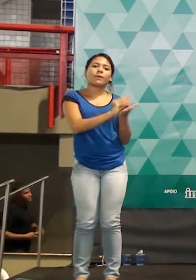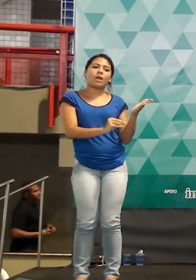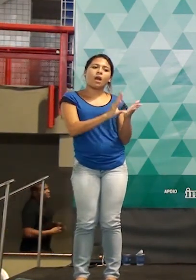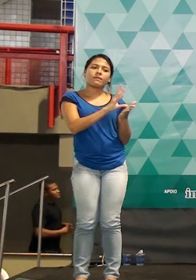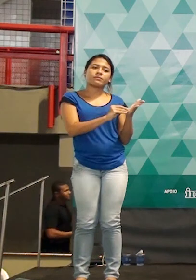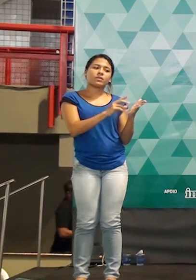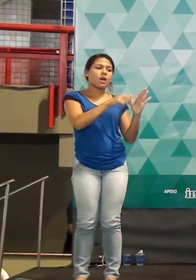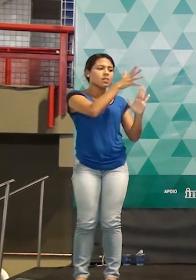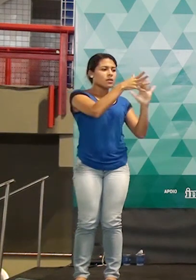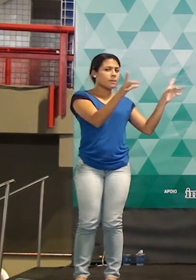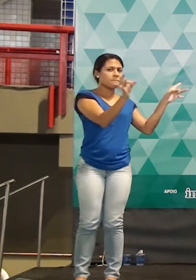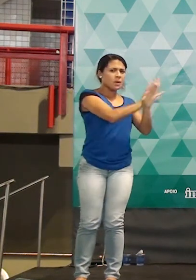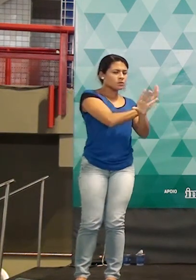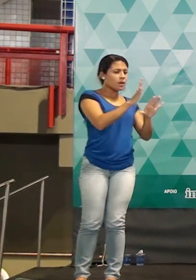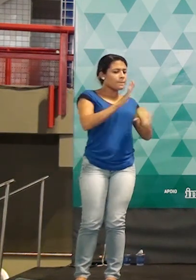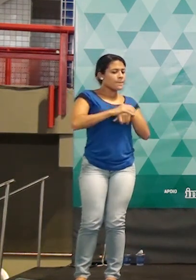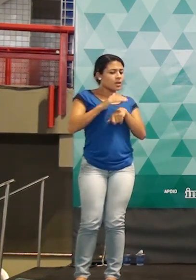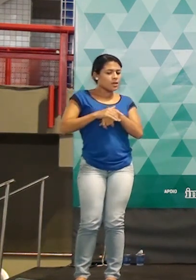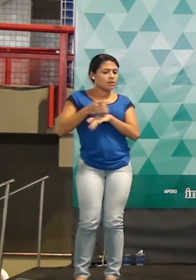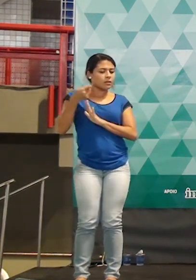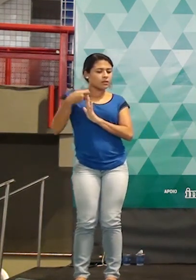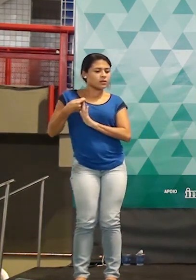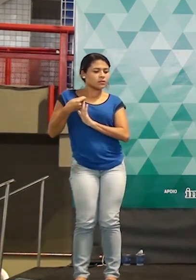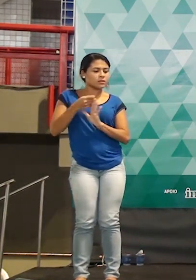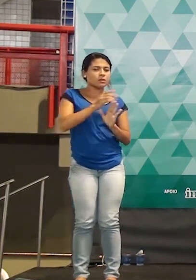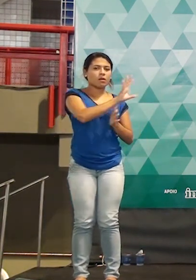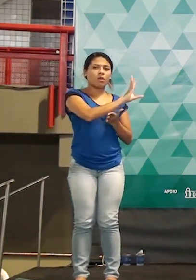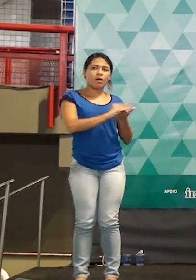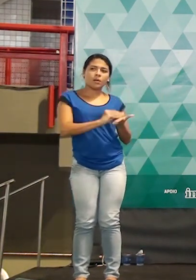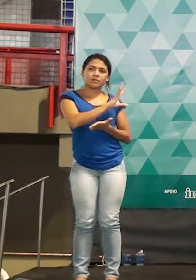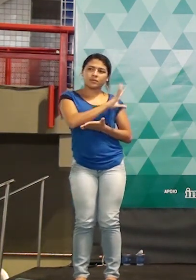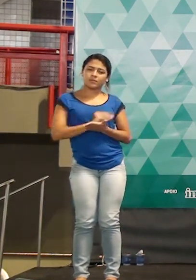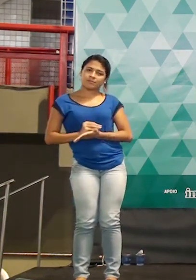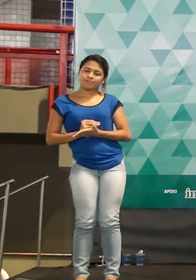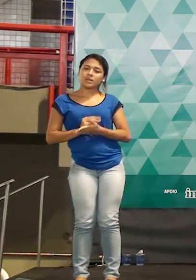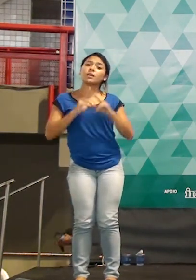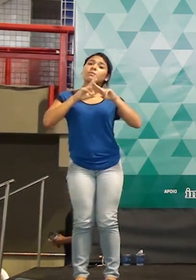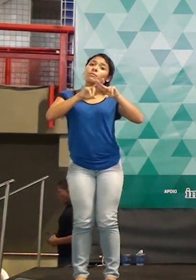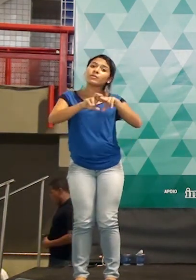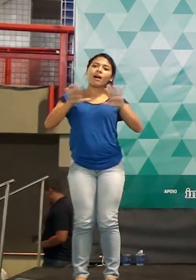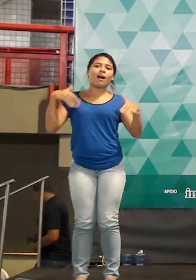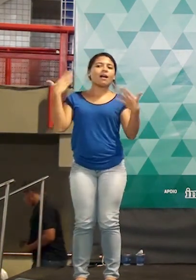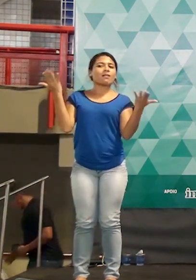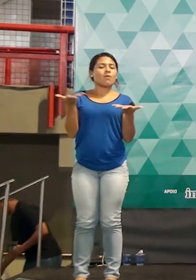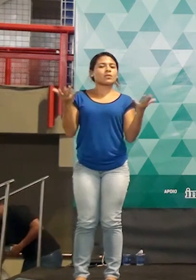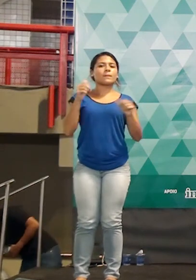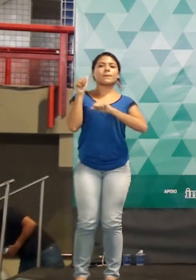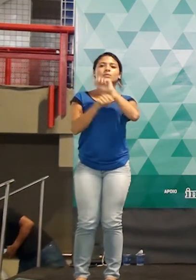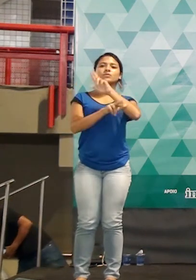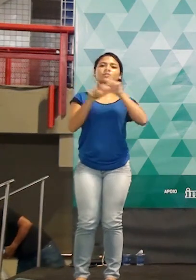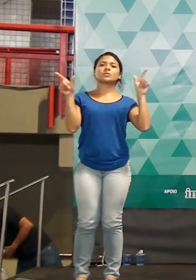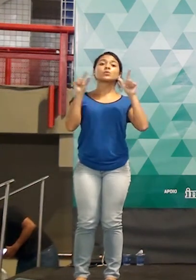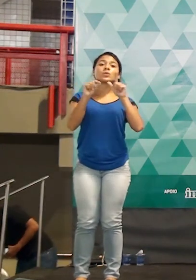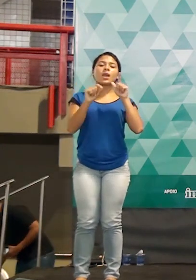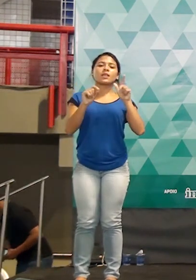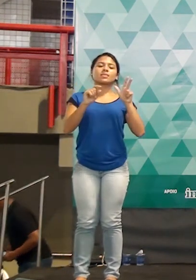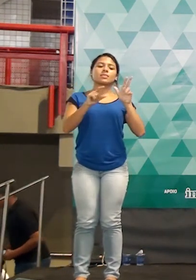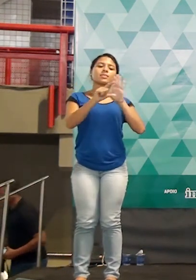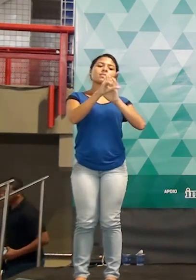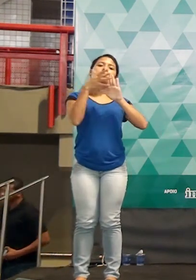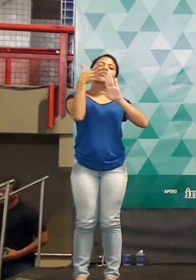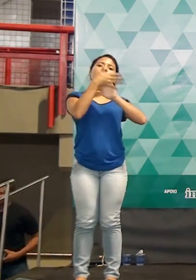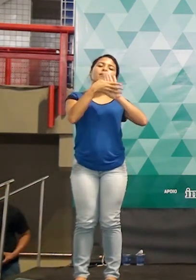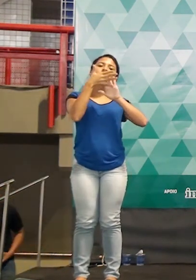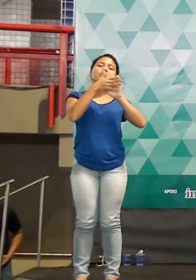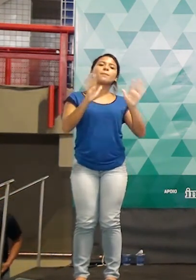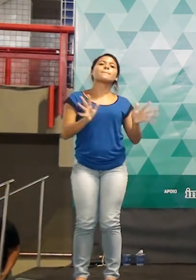2 linhas e o resto tudo é gráfico, para você compreender e interpretar os gráficos, que é isso aí que ele está